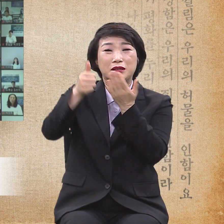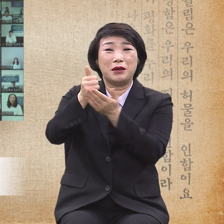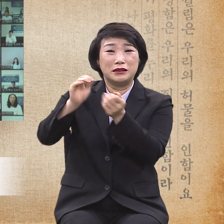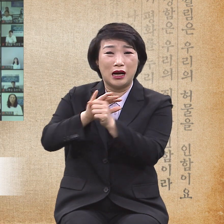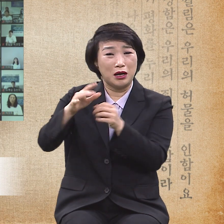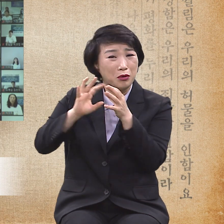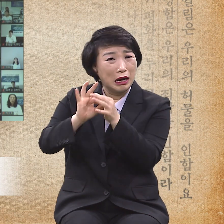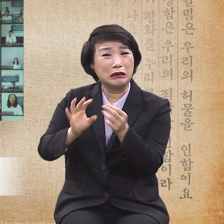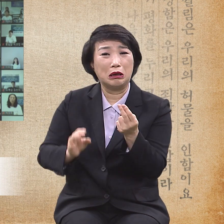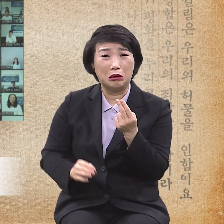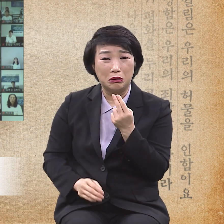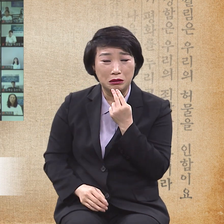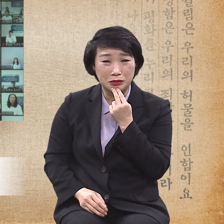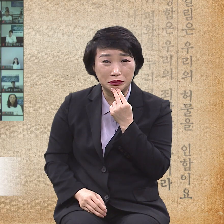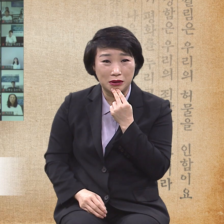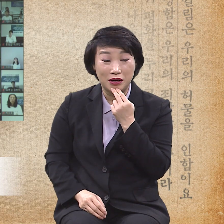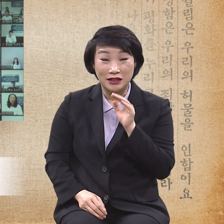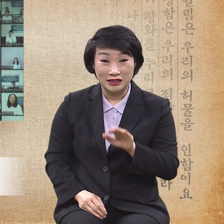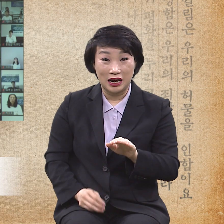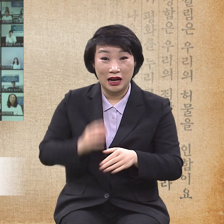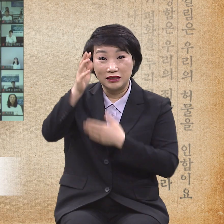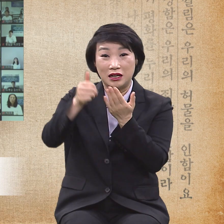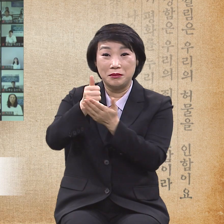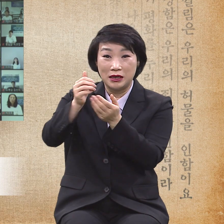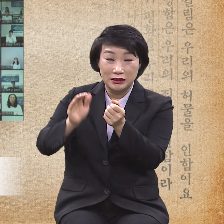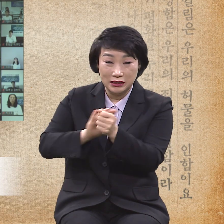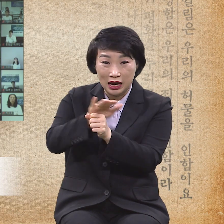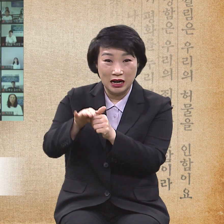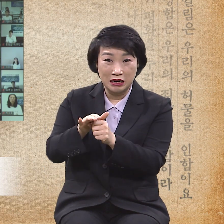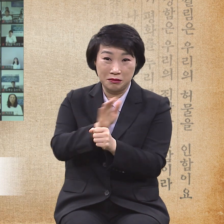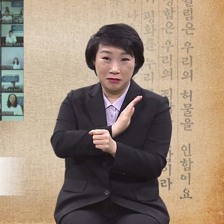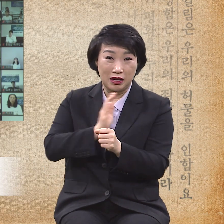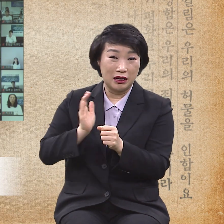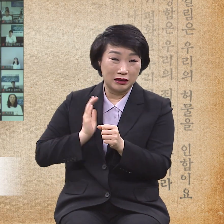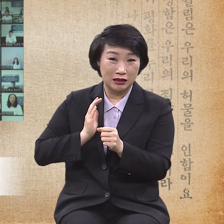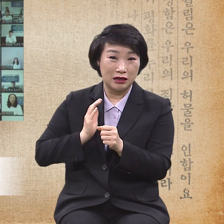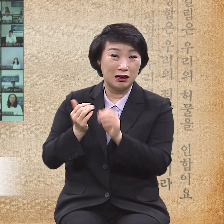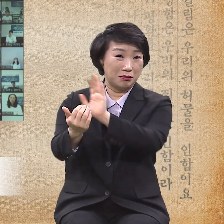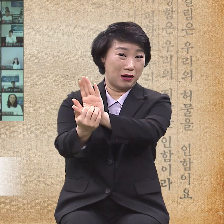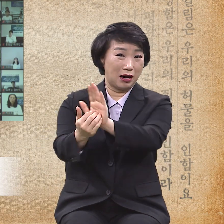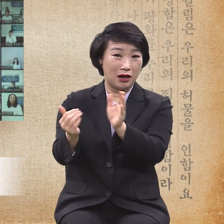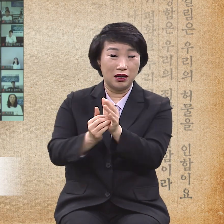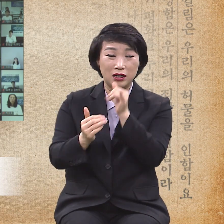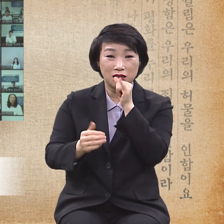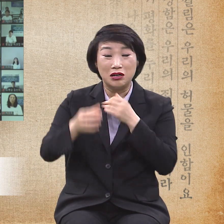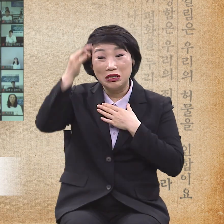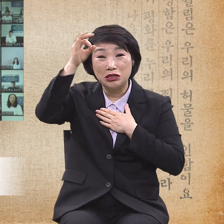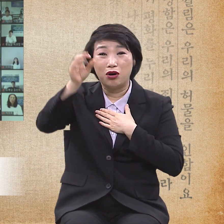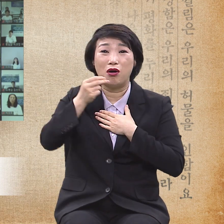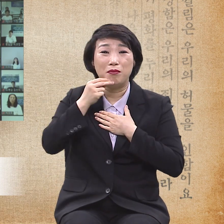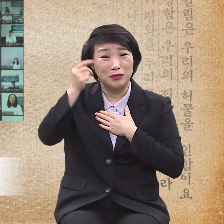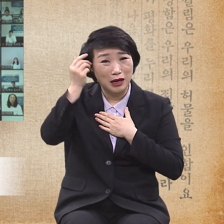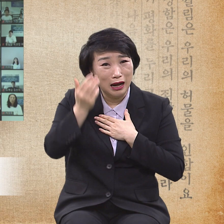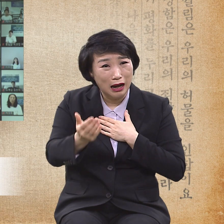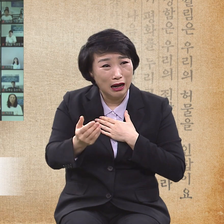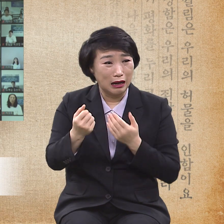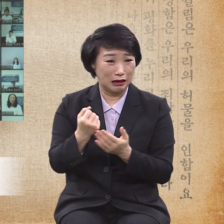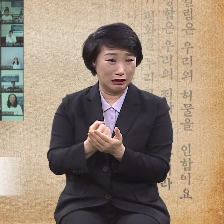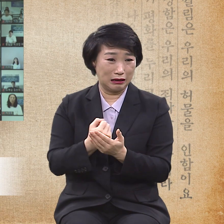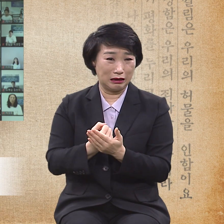비협조적이며 얼마나 사랑을 배타하며 인정하지 않는 사람이냐.